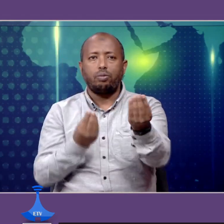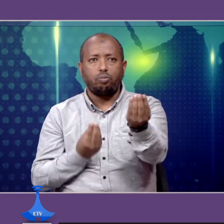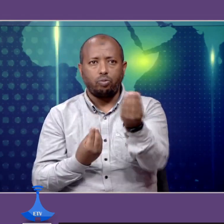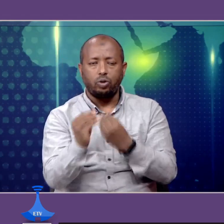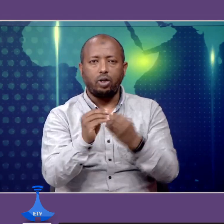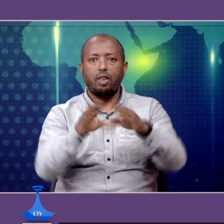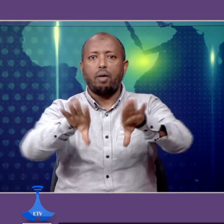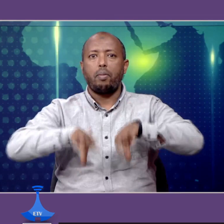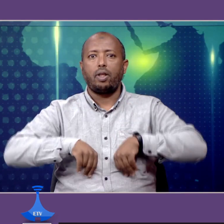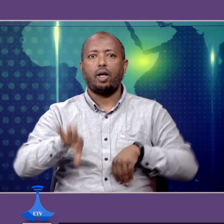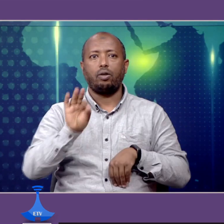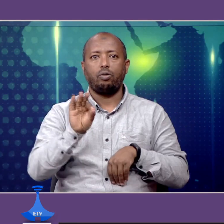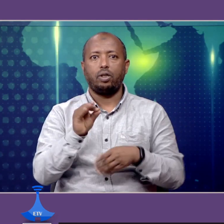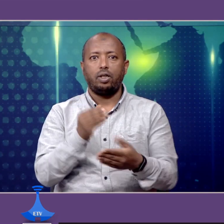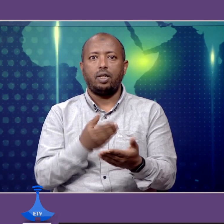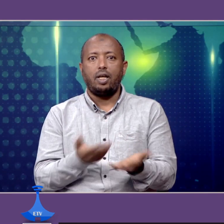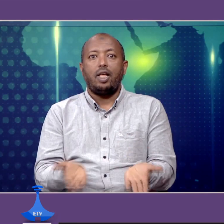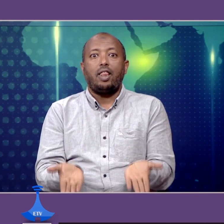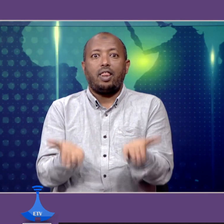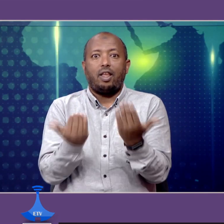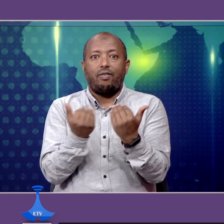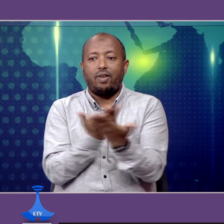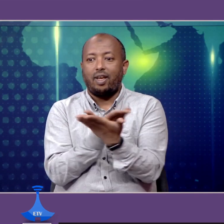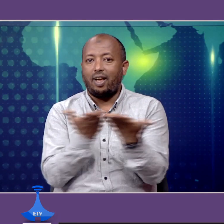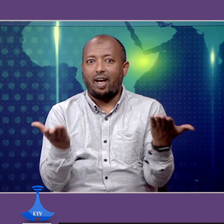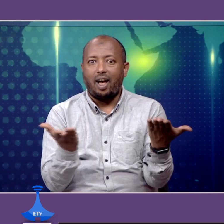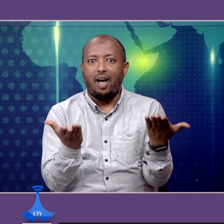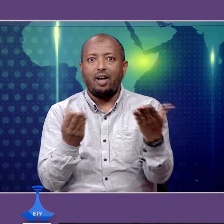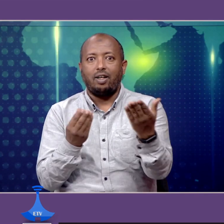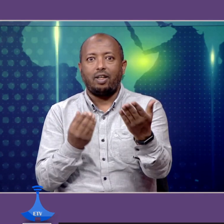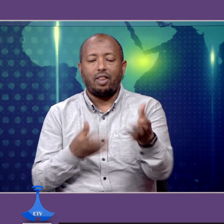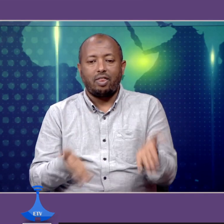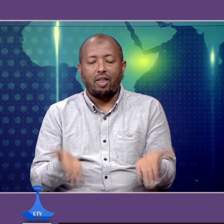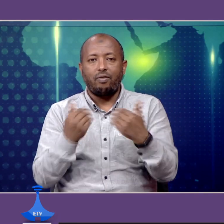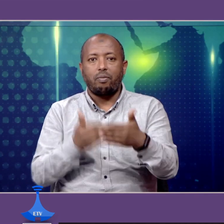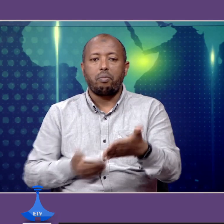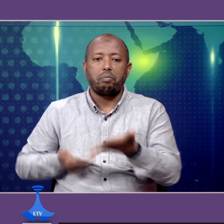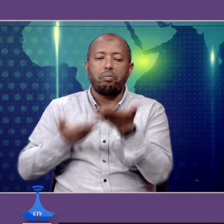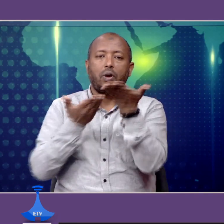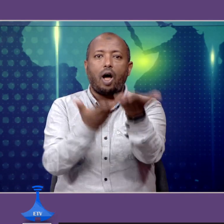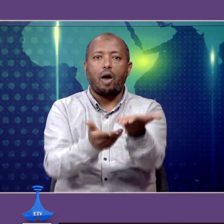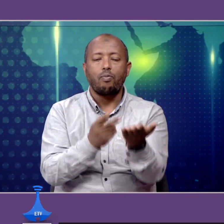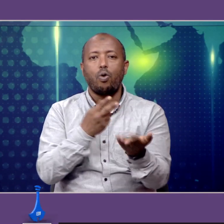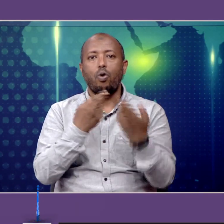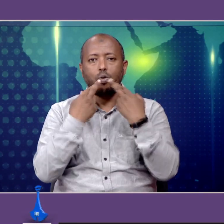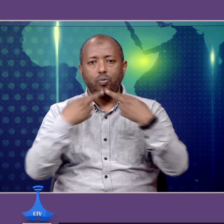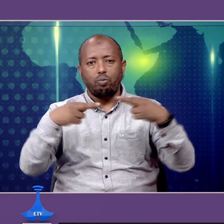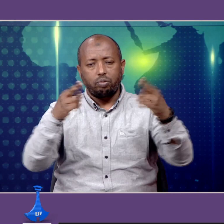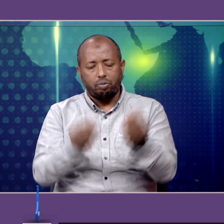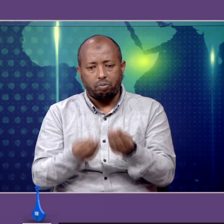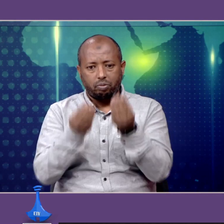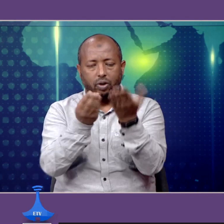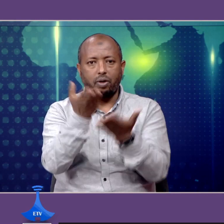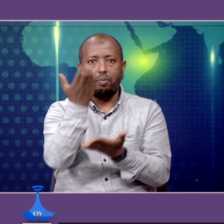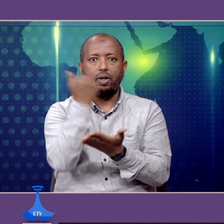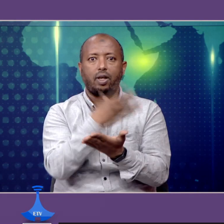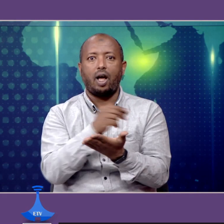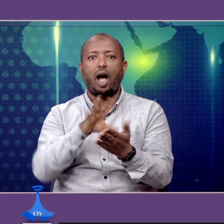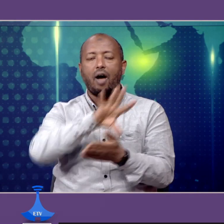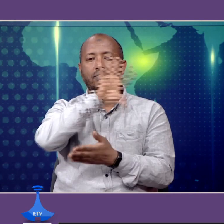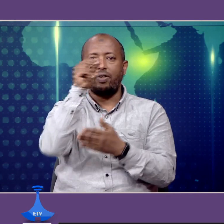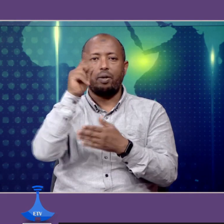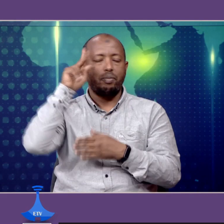የሸቀጦች ታሪፍ የምናቀርብበት አጀንዳ ነበር። በአፍሪካ የንግድ ሚኒስትሮች